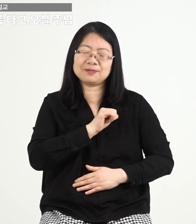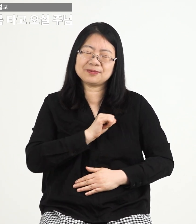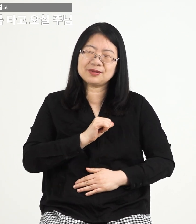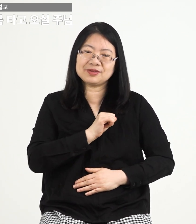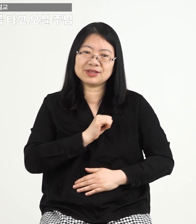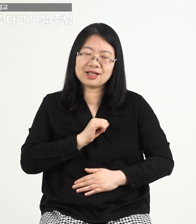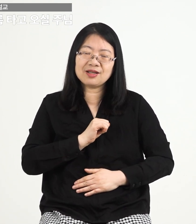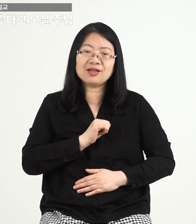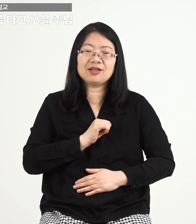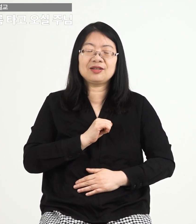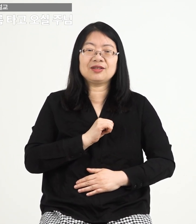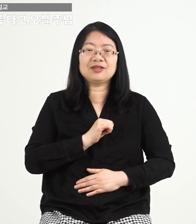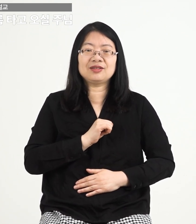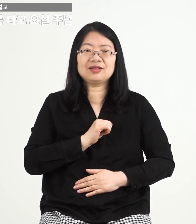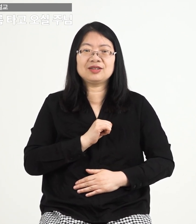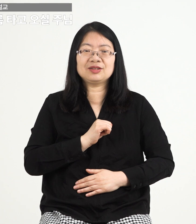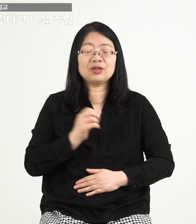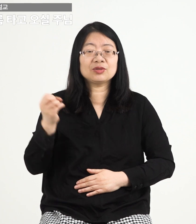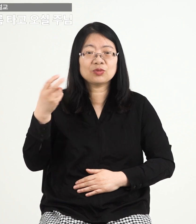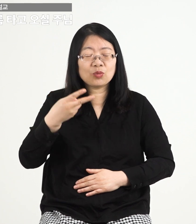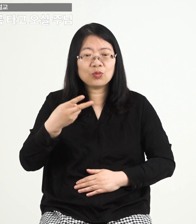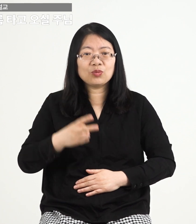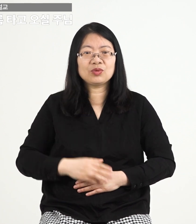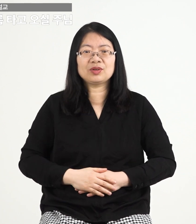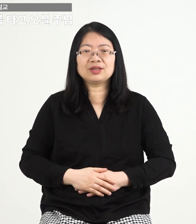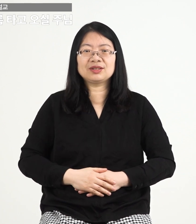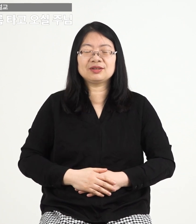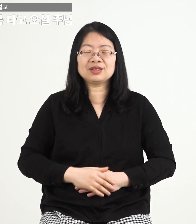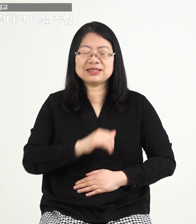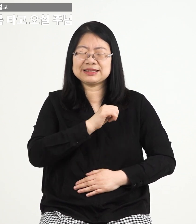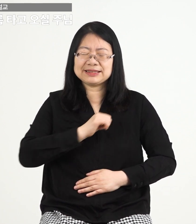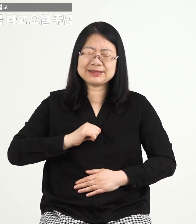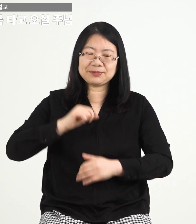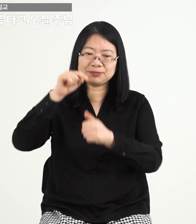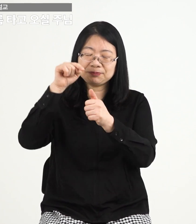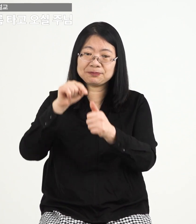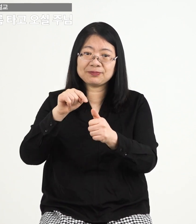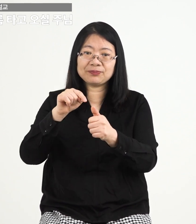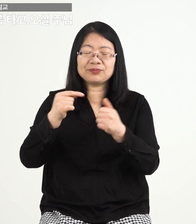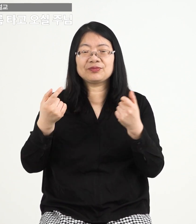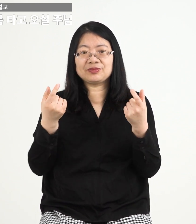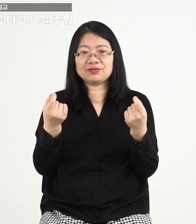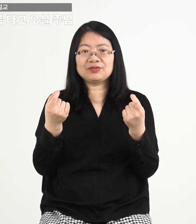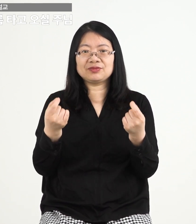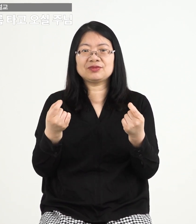버텨라, 견뎌라, 또 참으라, 이런